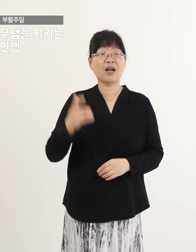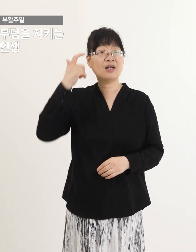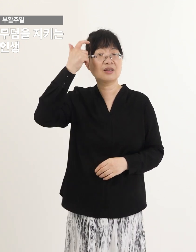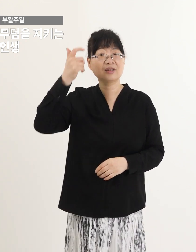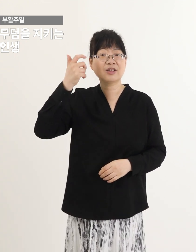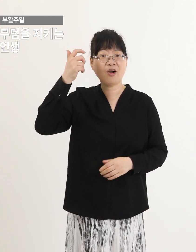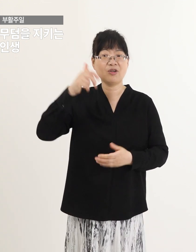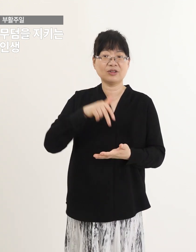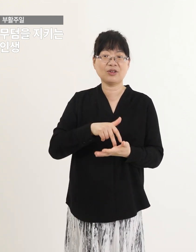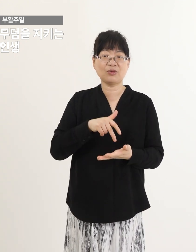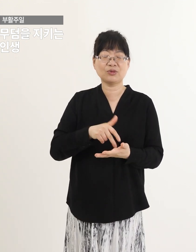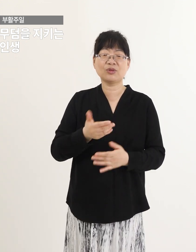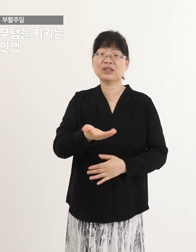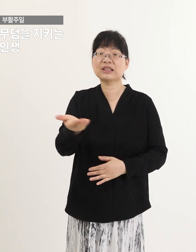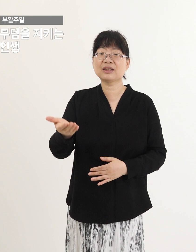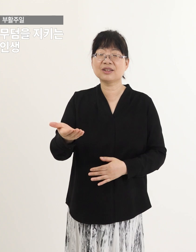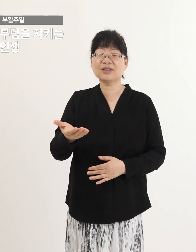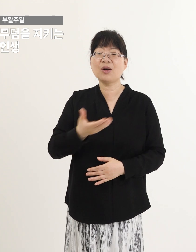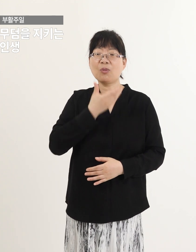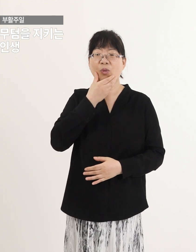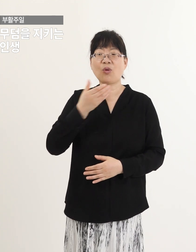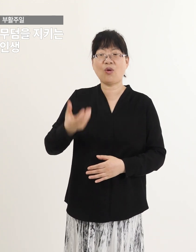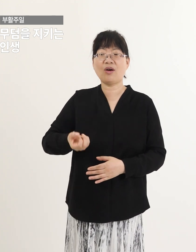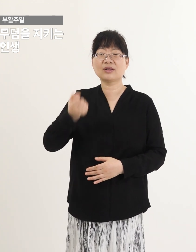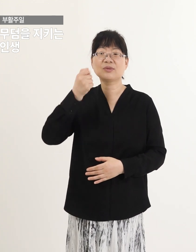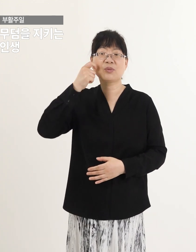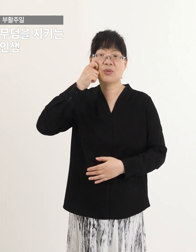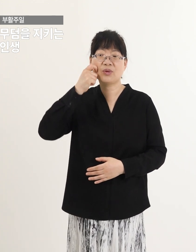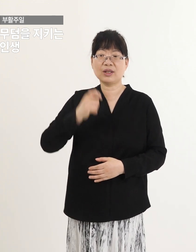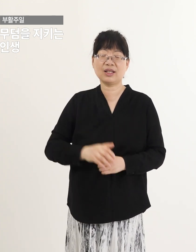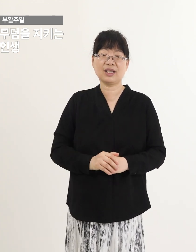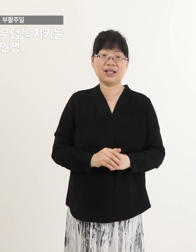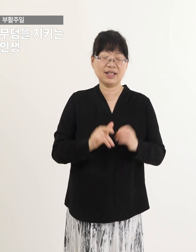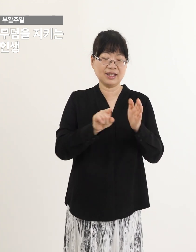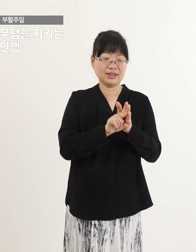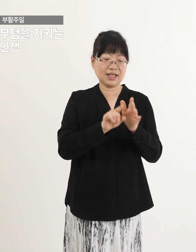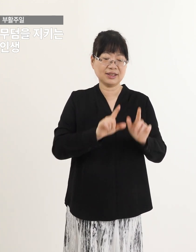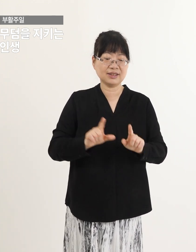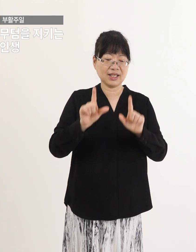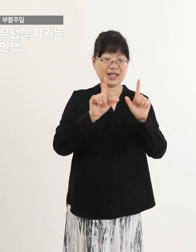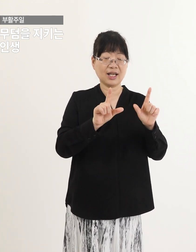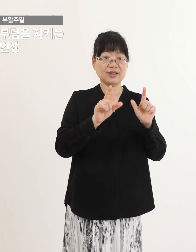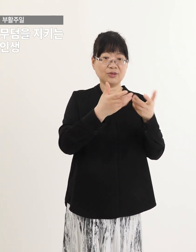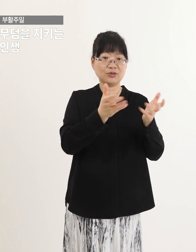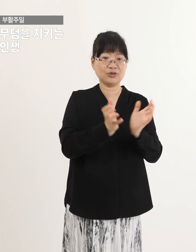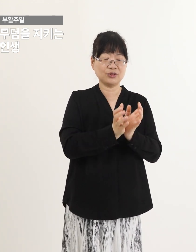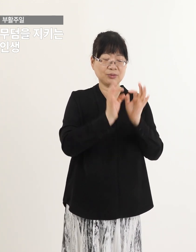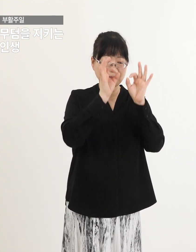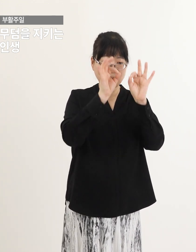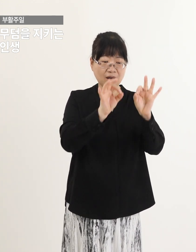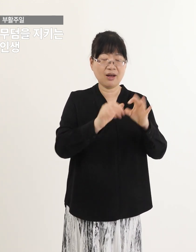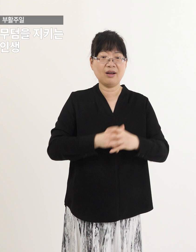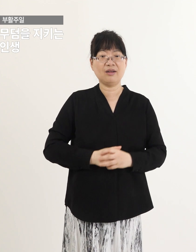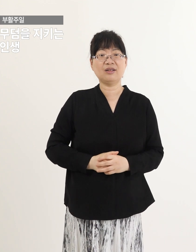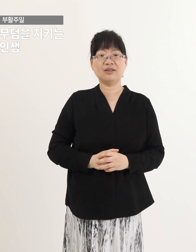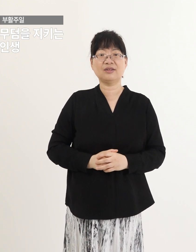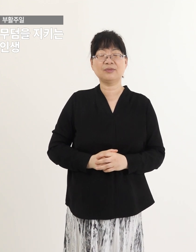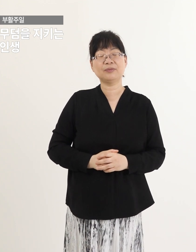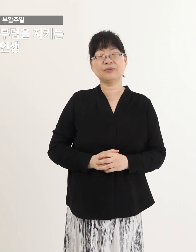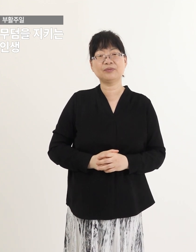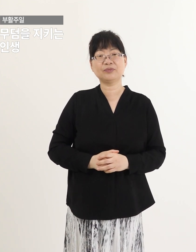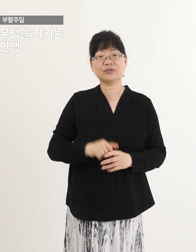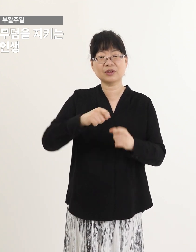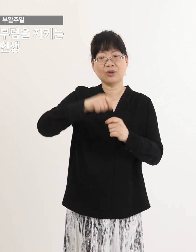영적인 복이 없는 사람들이구나. 이 신앙생활을 이렇게 하는 그룹에서도 보면요,